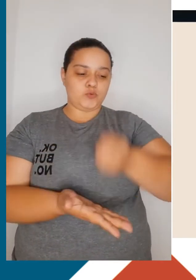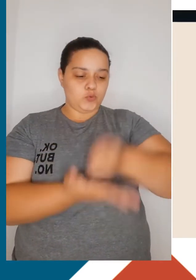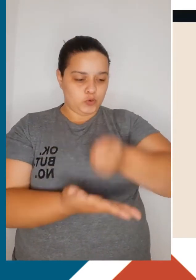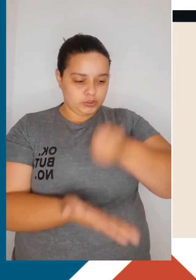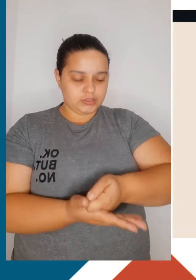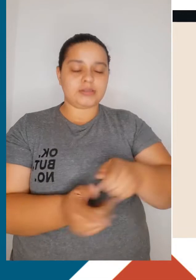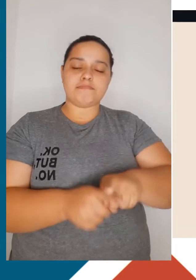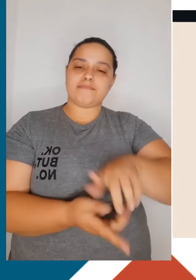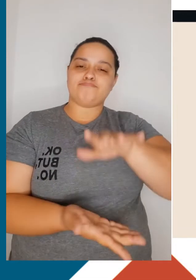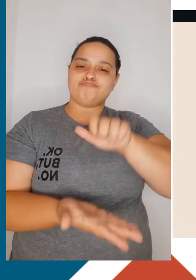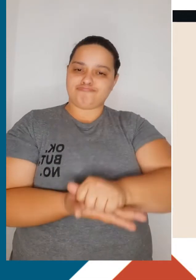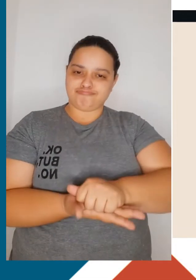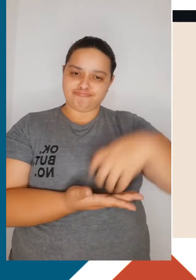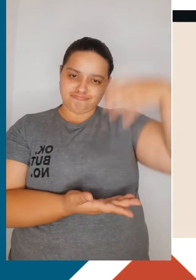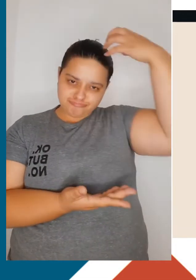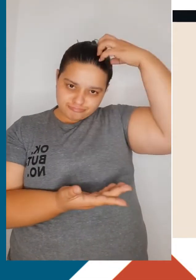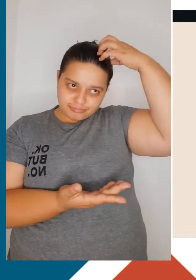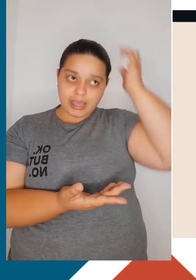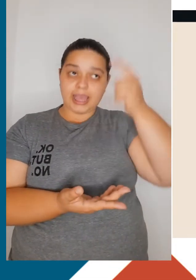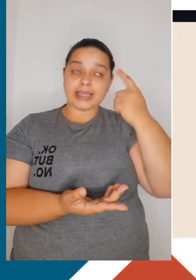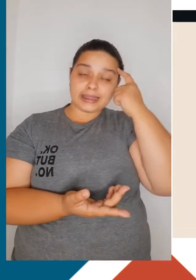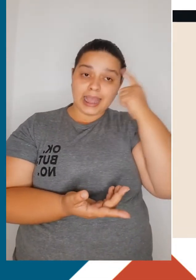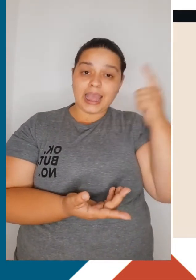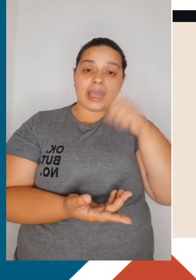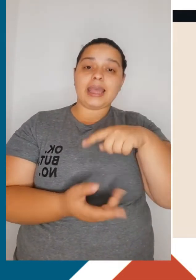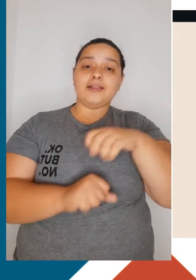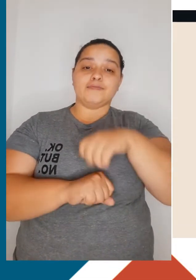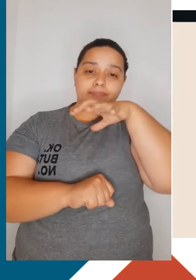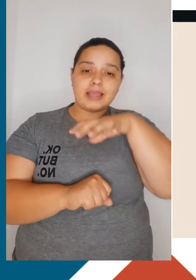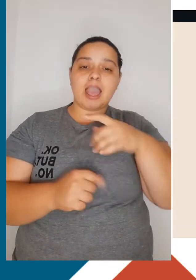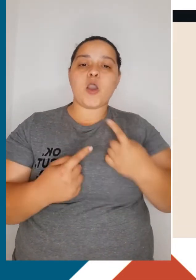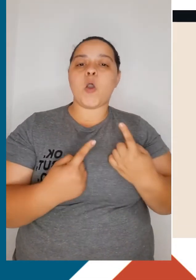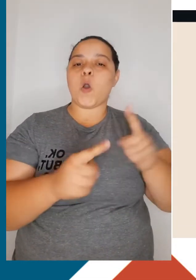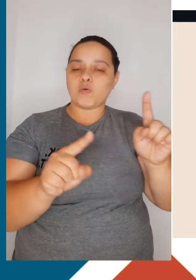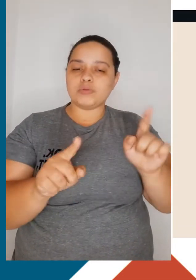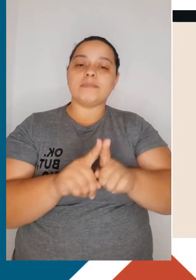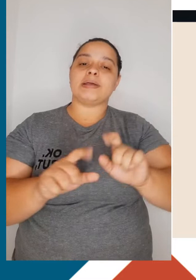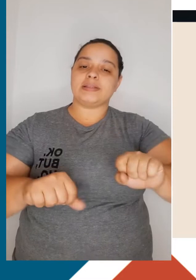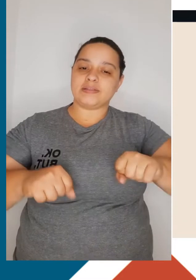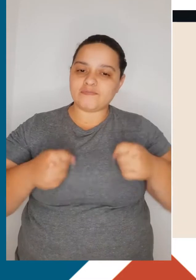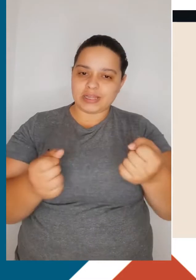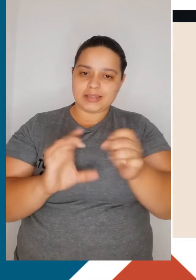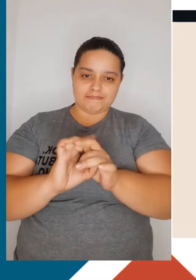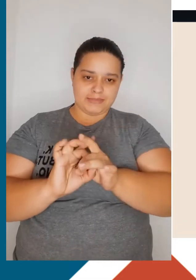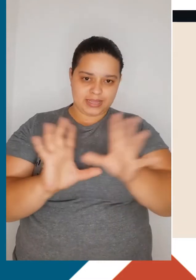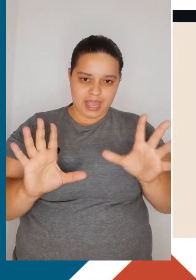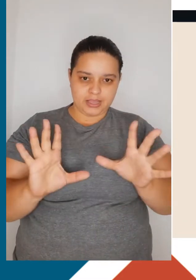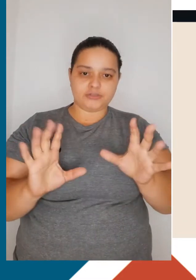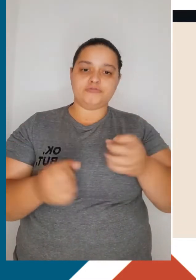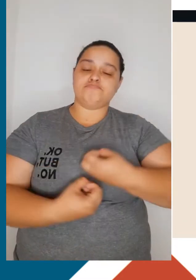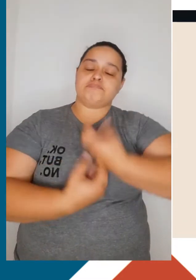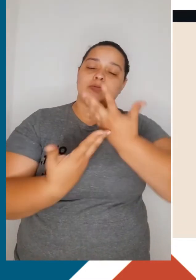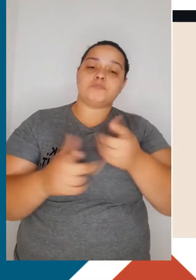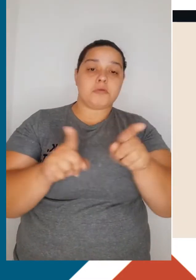e o absolutismo monárquico. A essas ideias, os iluministas vão contrapor e defender a liberdade de expressão